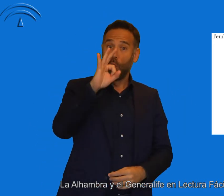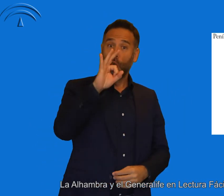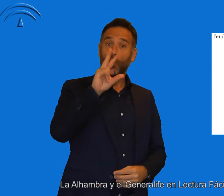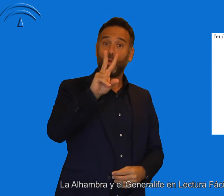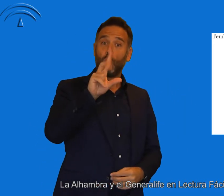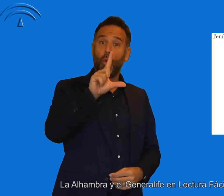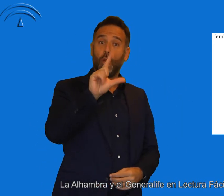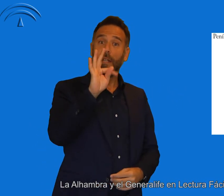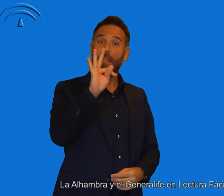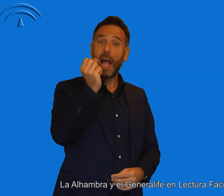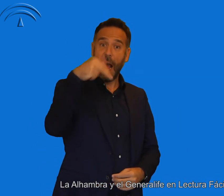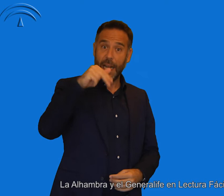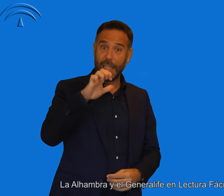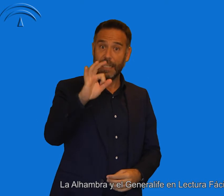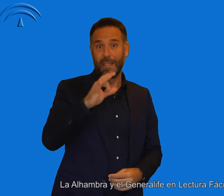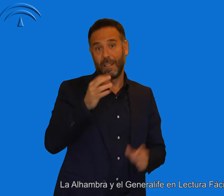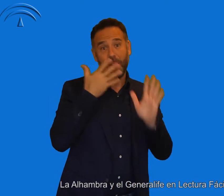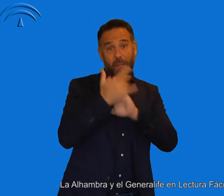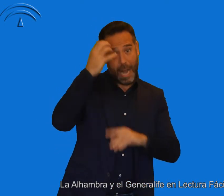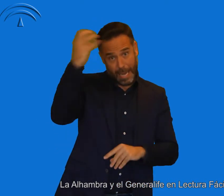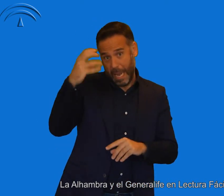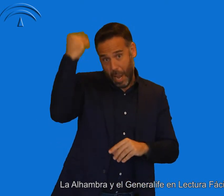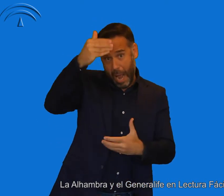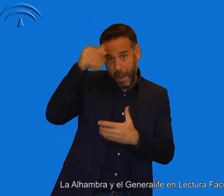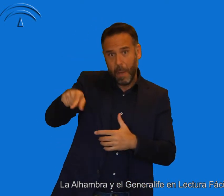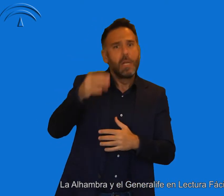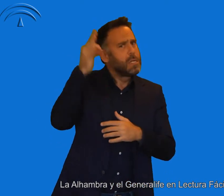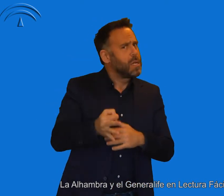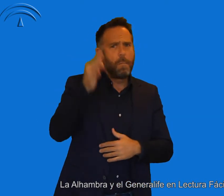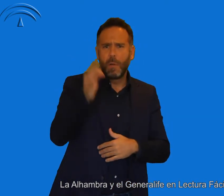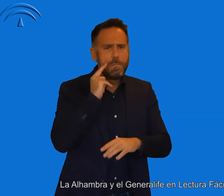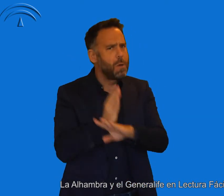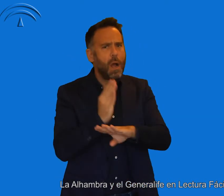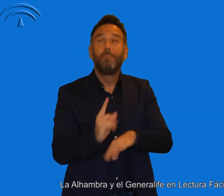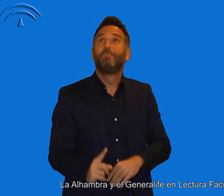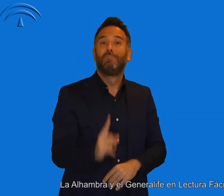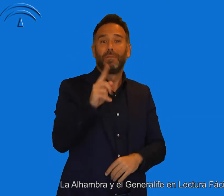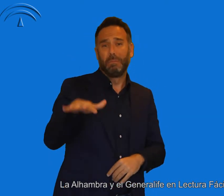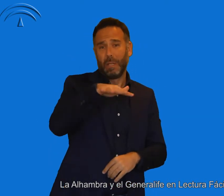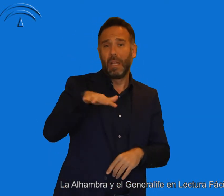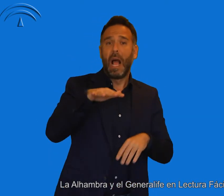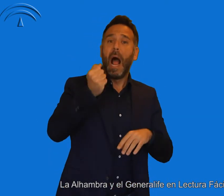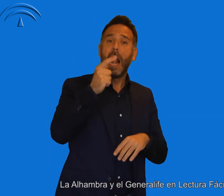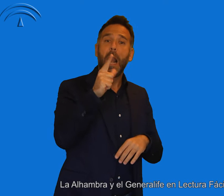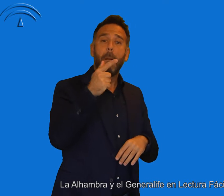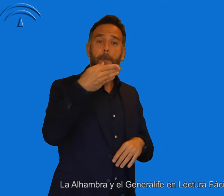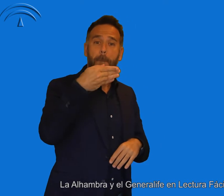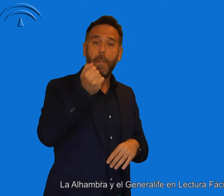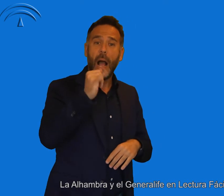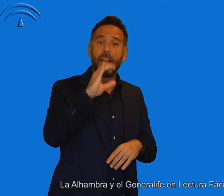La Alhambra. Los sultanes de Granada habían vivido siempre en la colina del Albaicín, en la parte alta de la